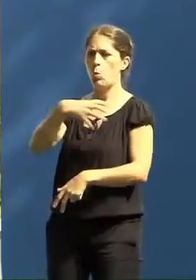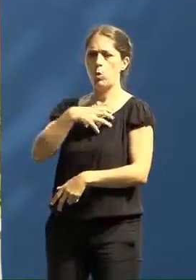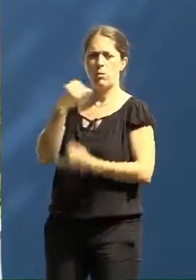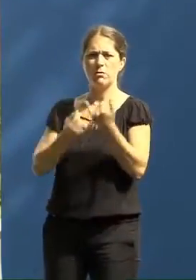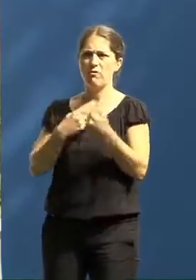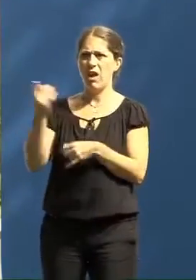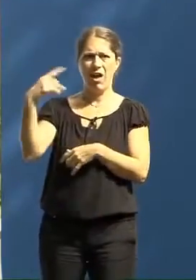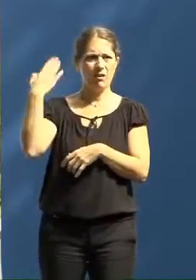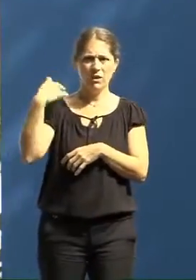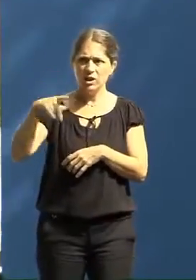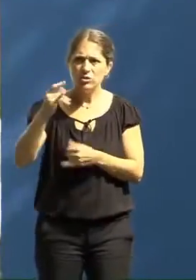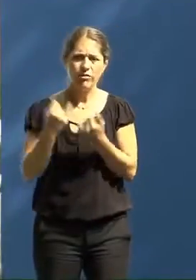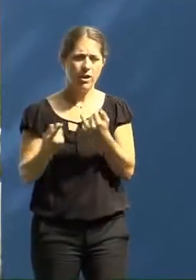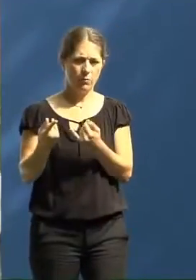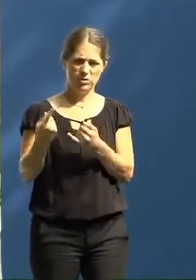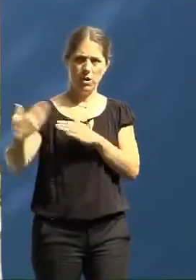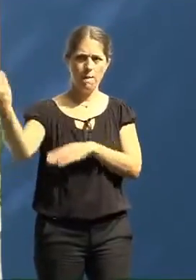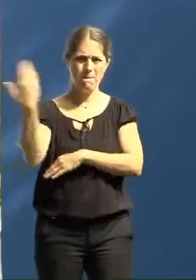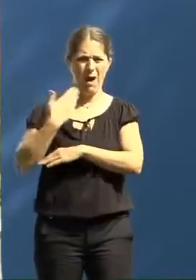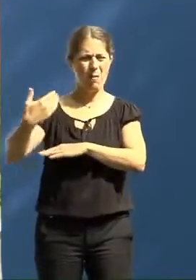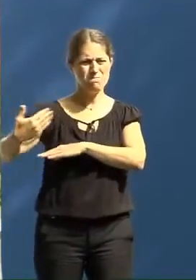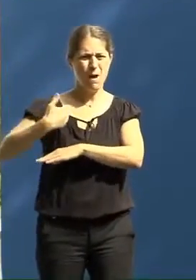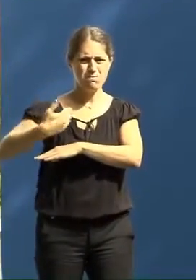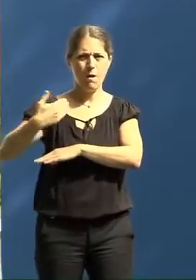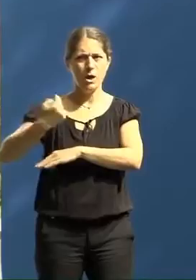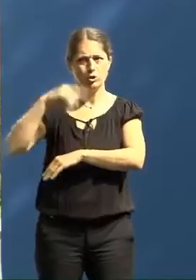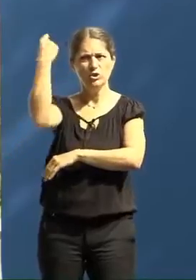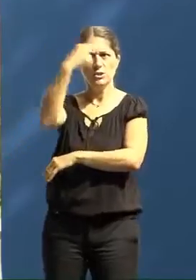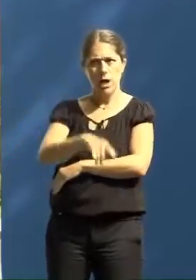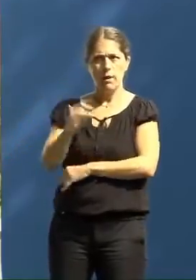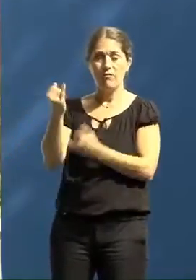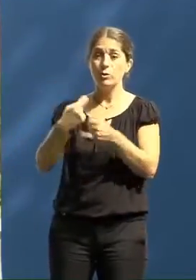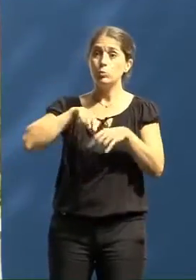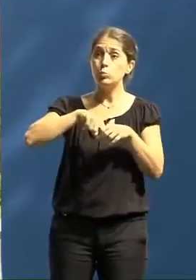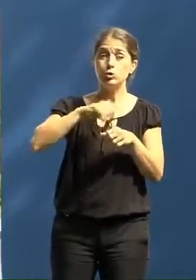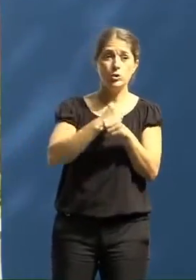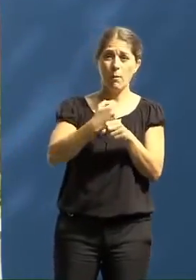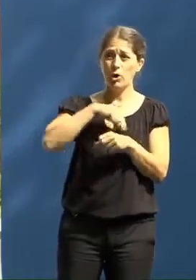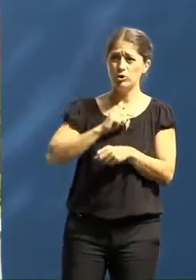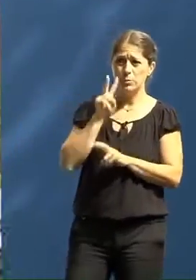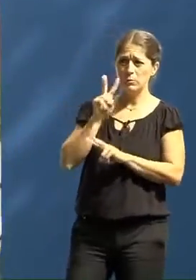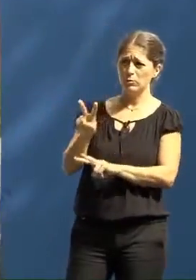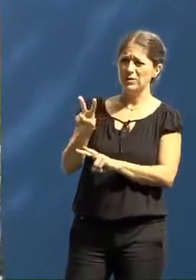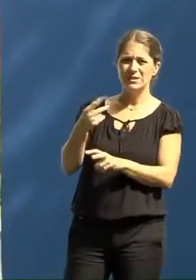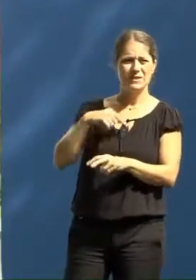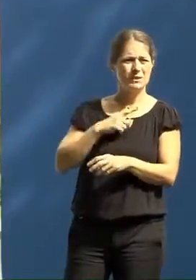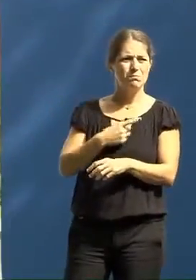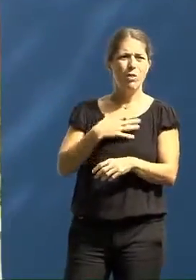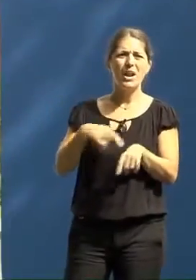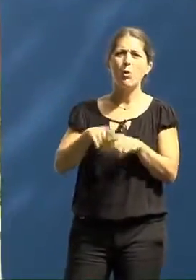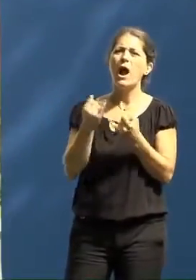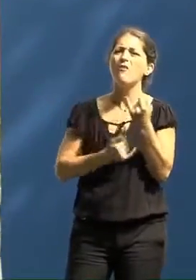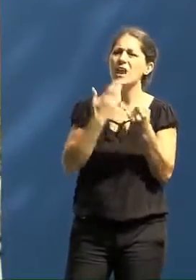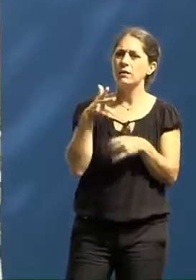estaban facendo porque sabíamos que nos estaban facendo. Algúns desde o noso posto de traballo víamos que non era posible xa tampouco tutelar